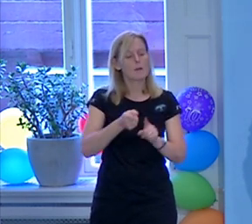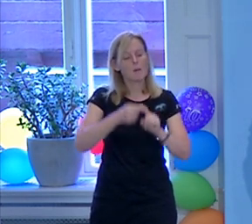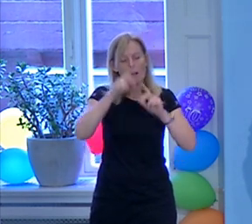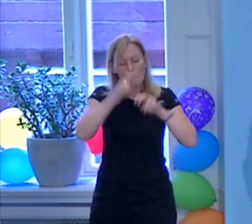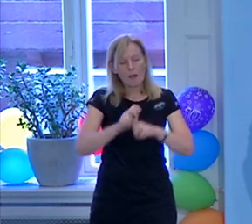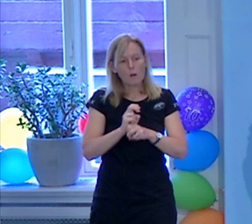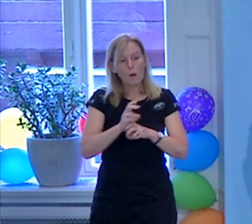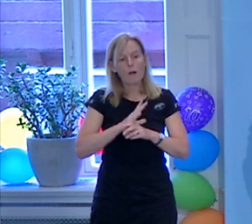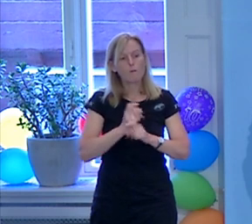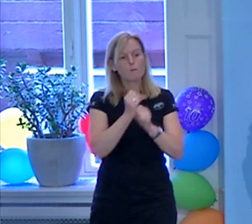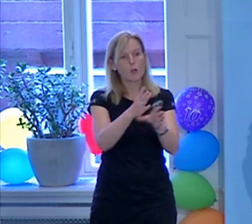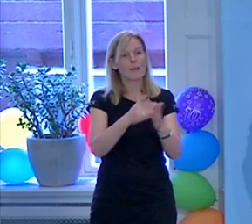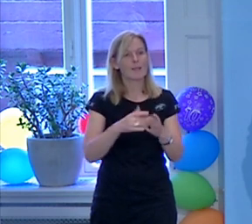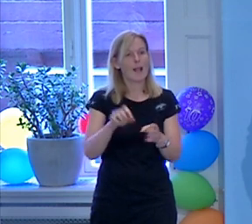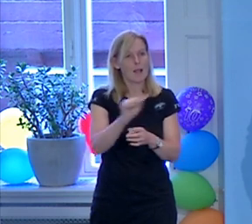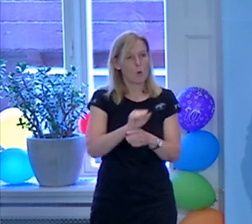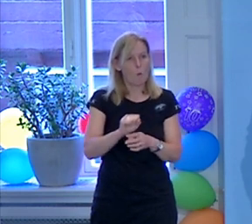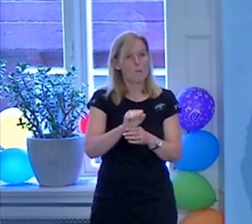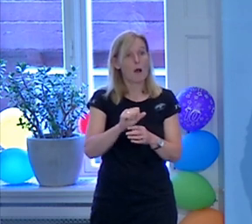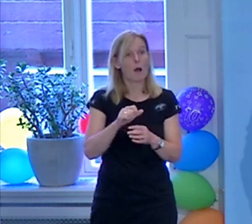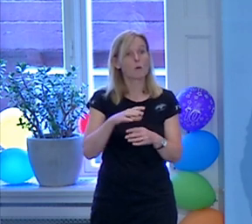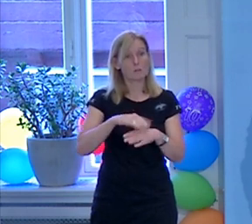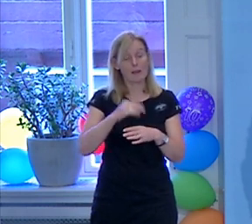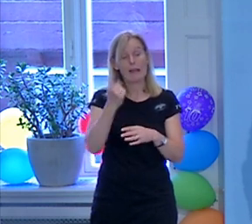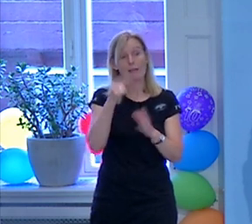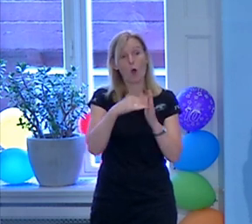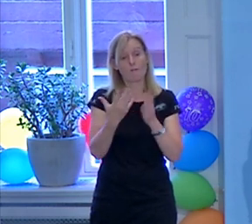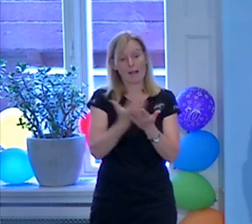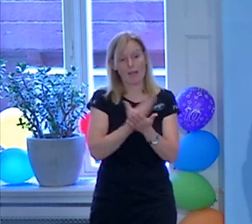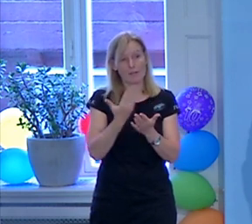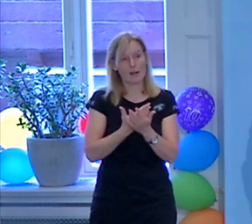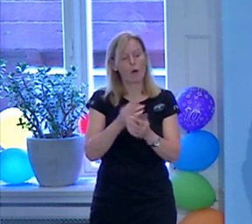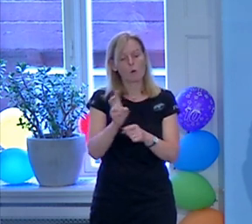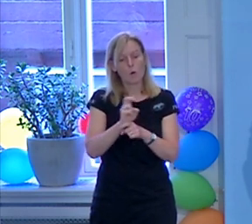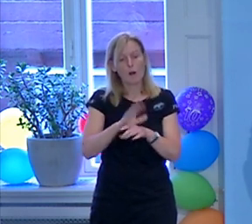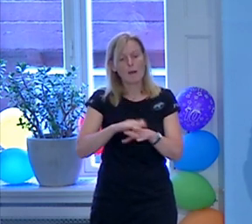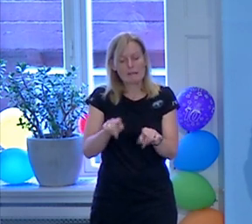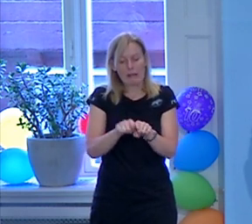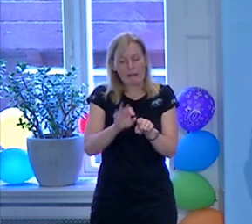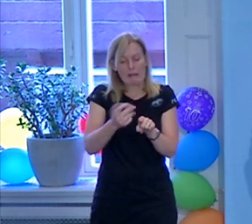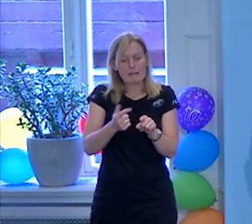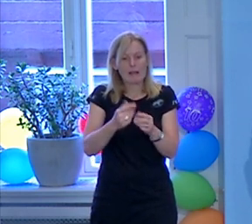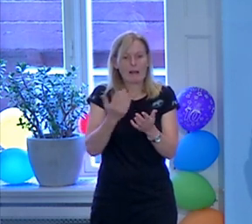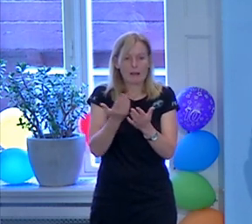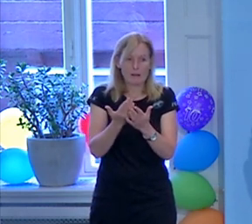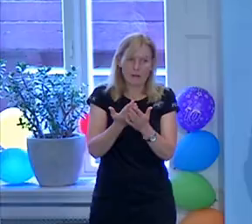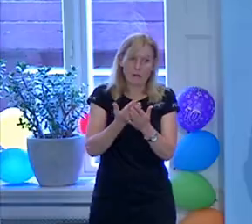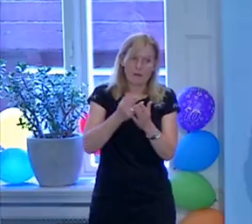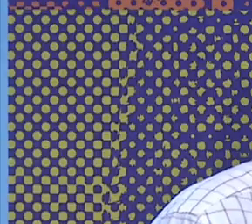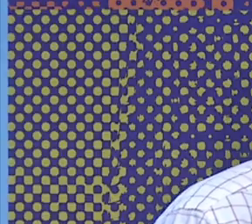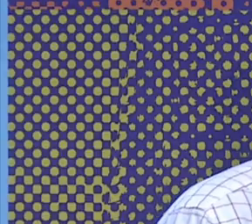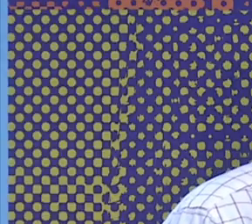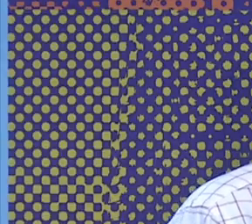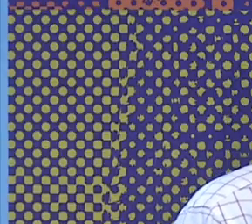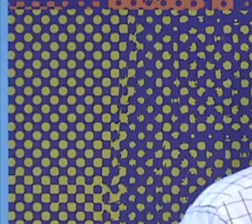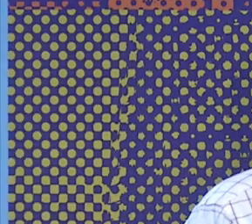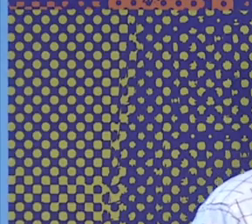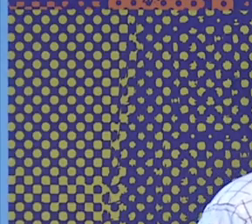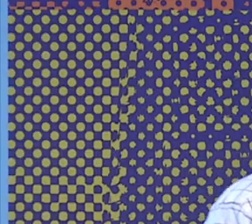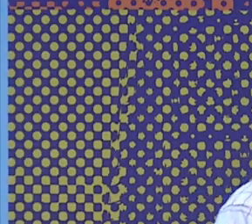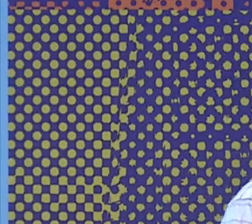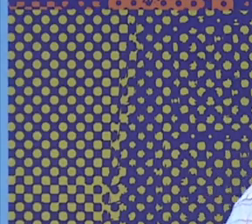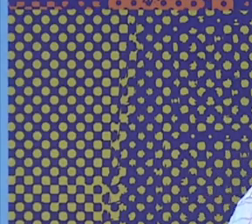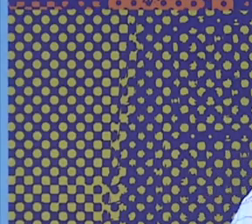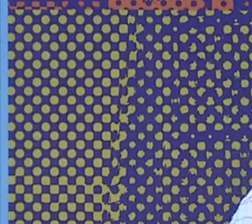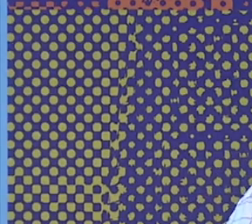och har ganska stort intresse av Sverige. Och då är det ju mycket kring det här med närhet till natur, det trygghet, det barnomsorg vi har. Att lyfta fram